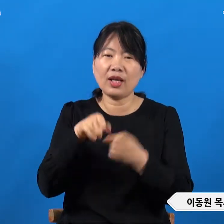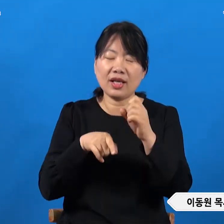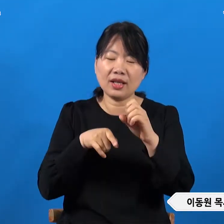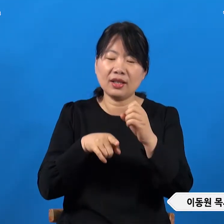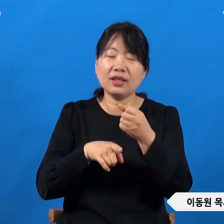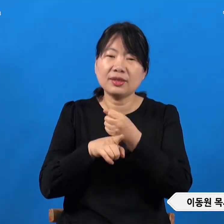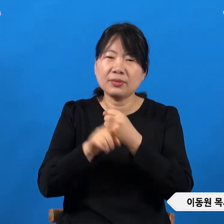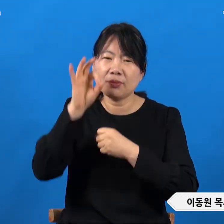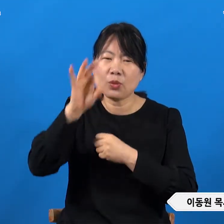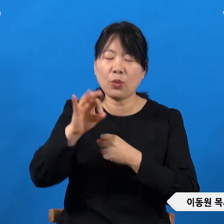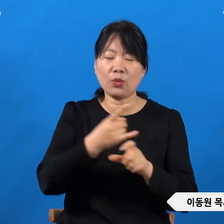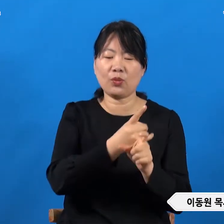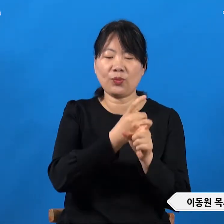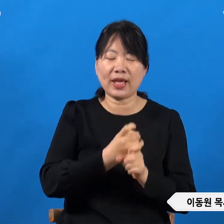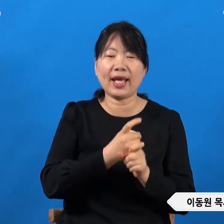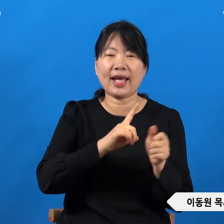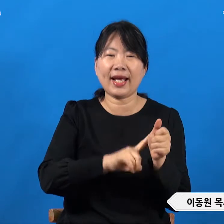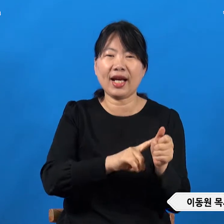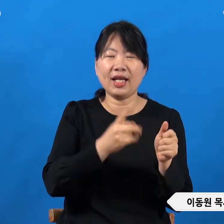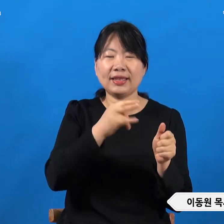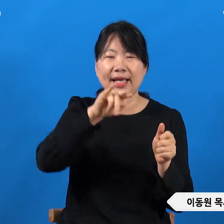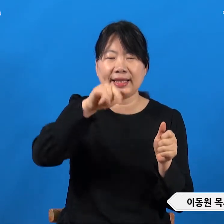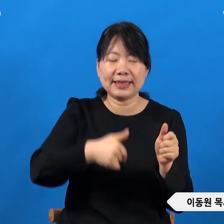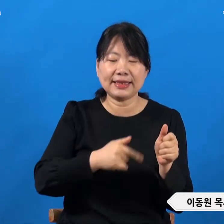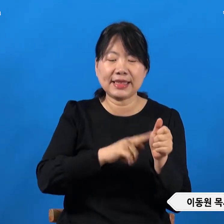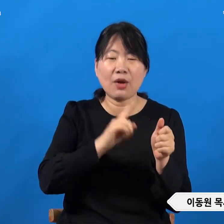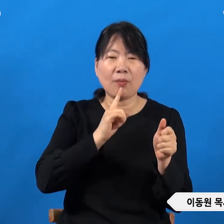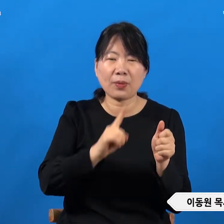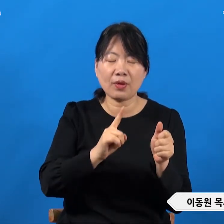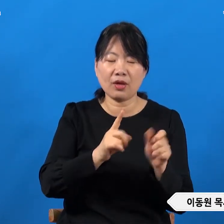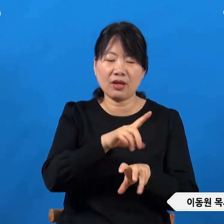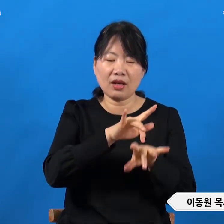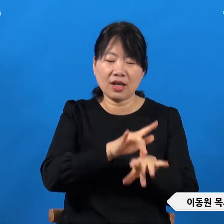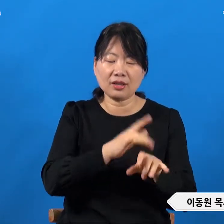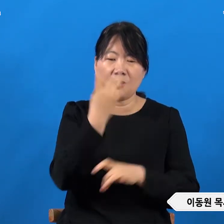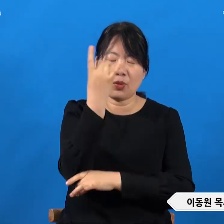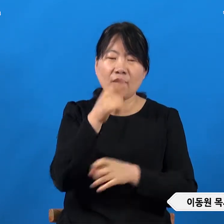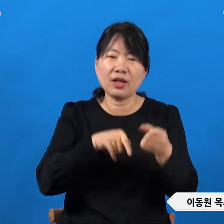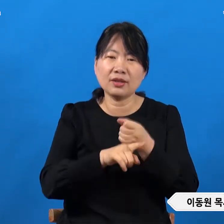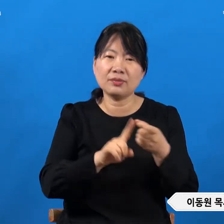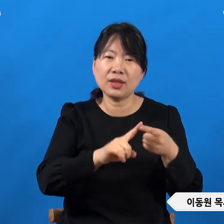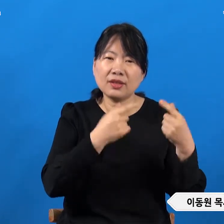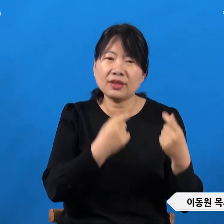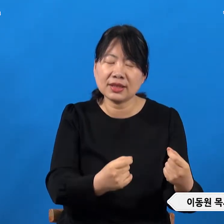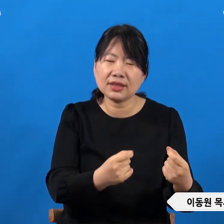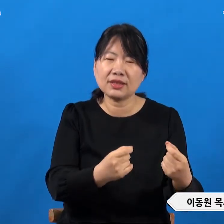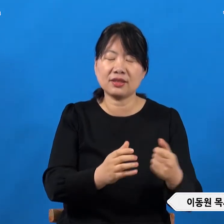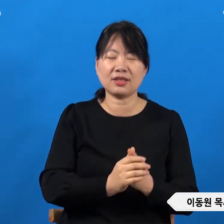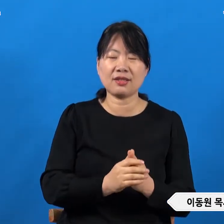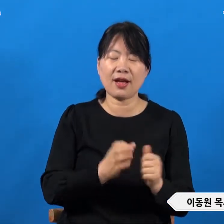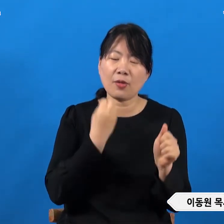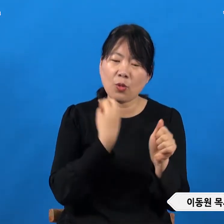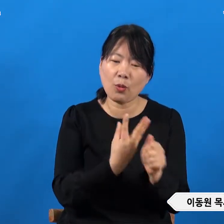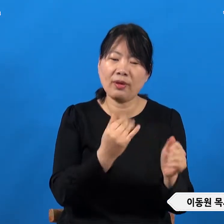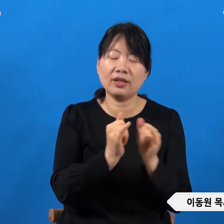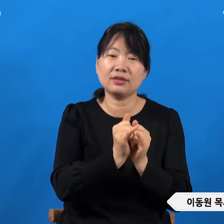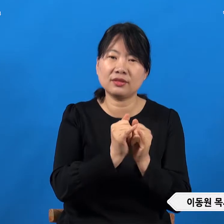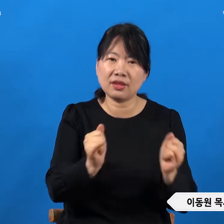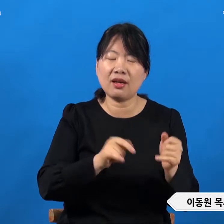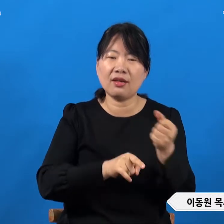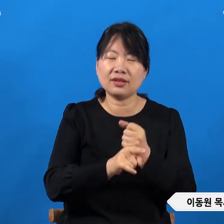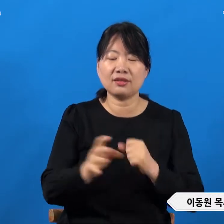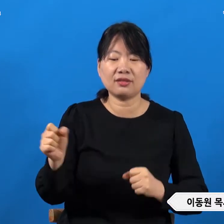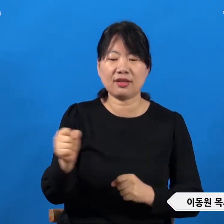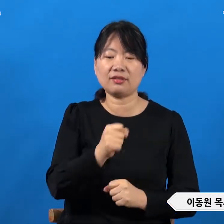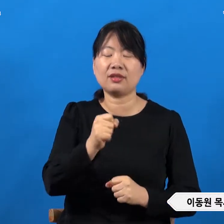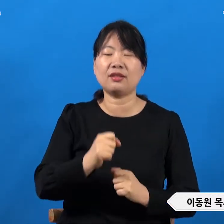의미는 대적이란 뜻입니다. 대적. 마귀라는 단어의 본래의 의미는 참소자 혹은 고발자 이런